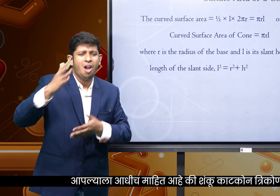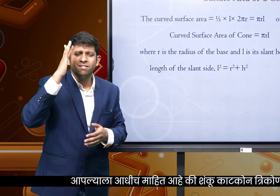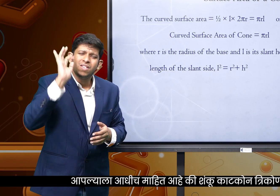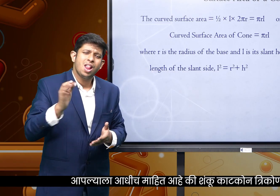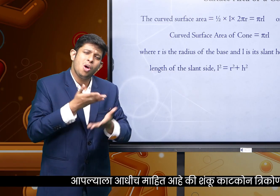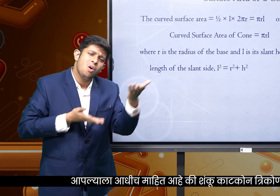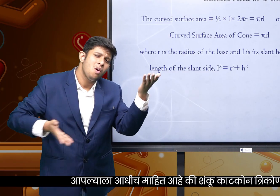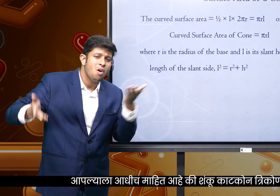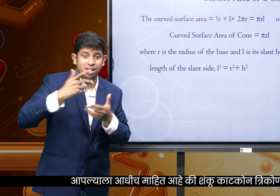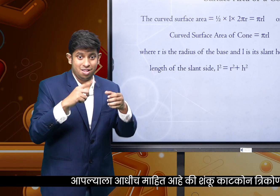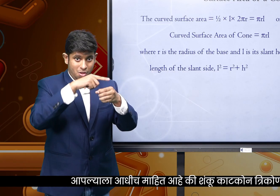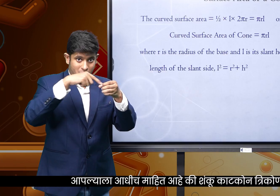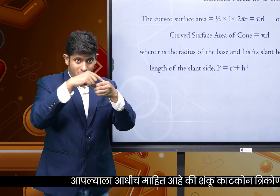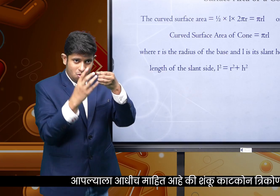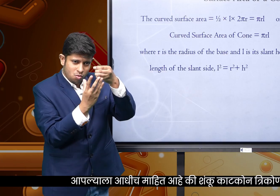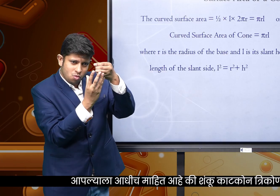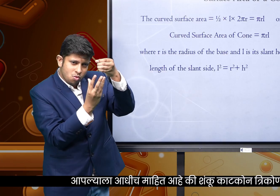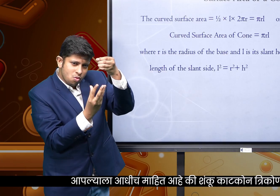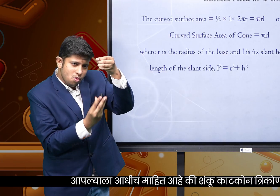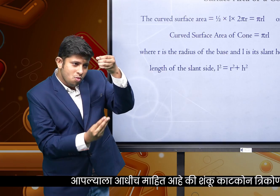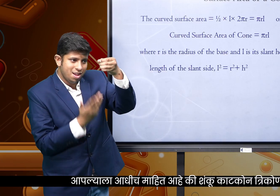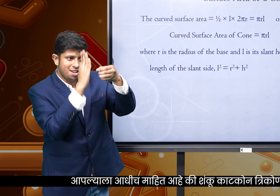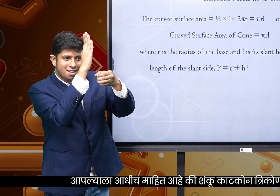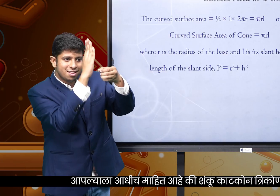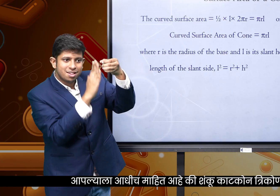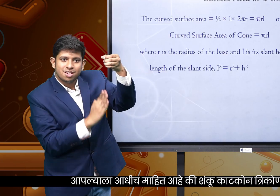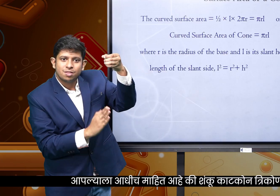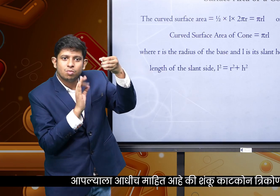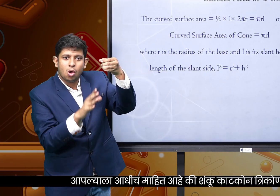आपल्याला आधीच माहित आहे की शंकू काटकोन त्रिकोण बनवतात.